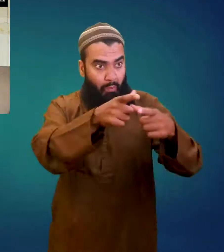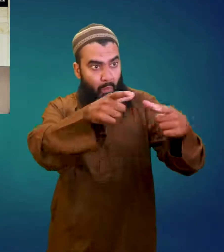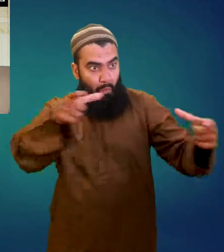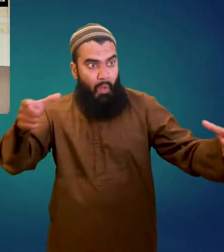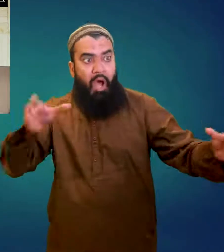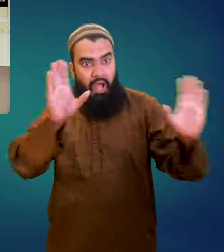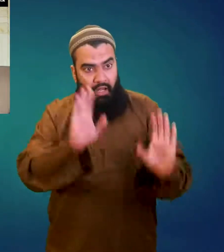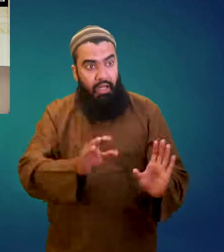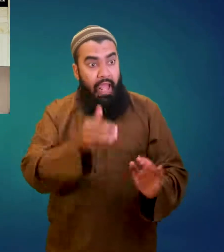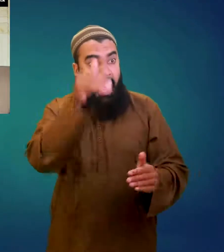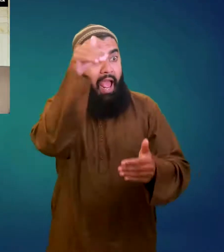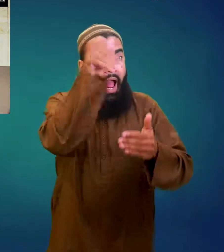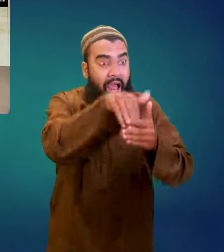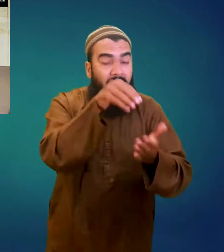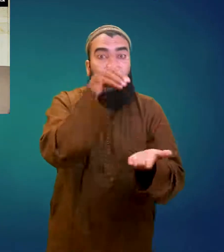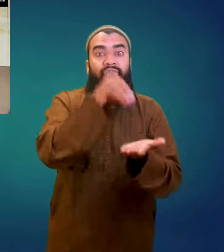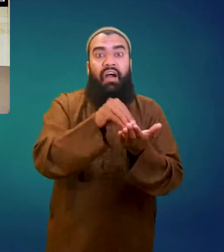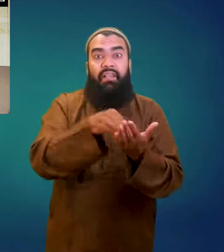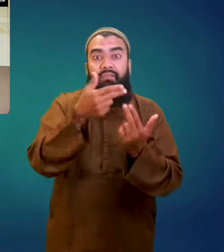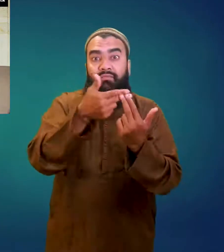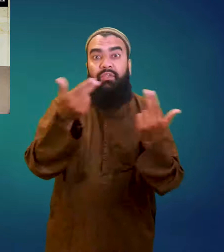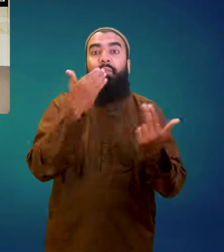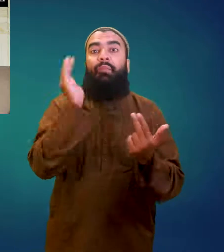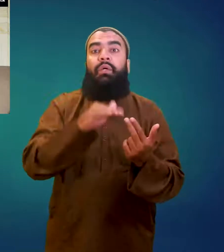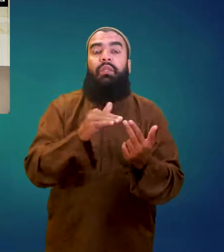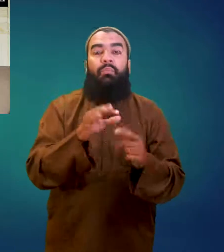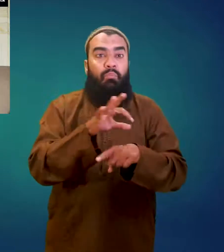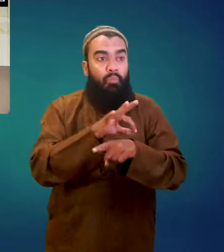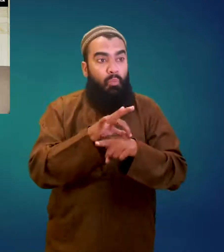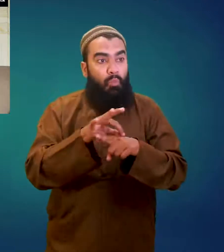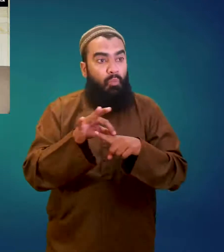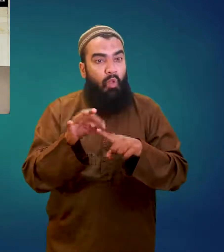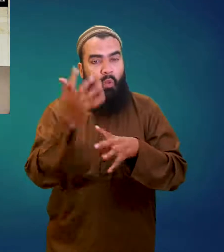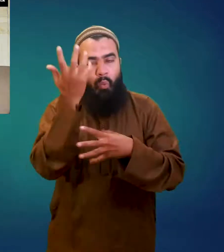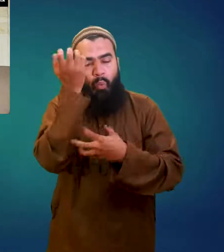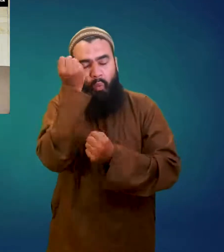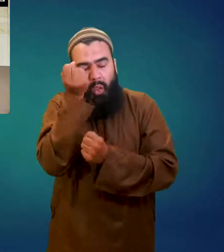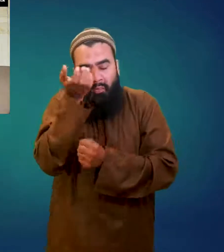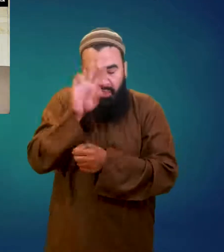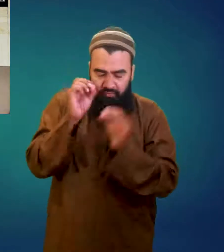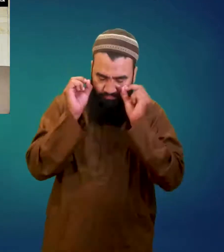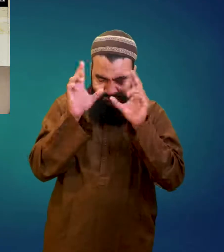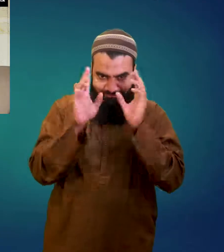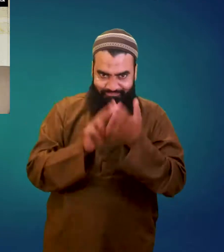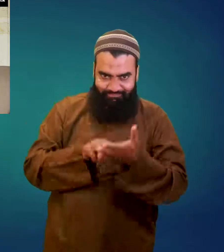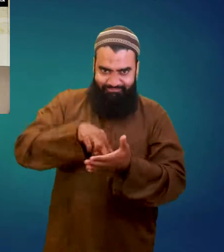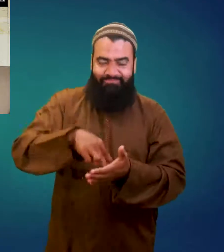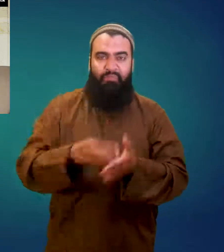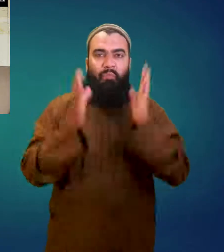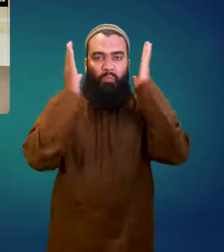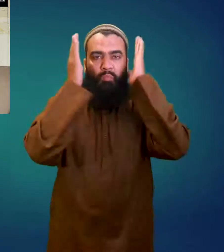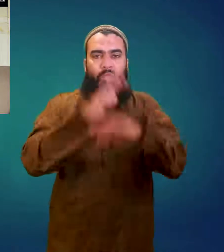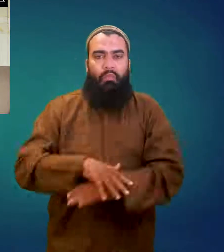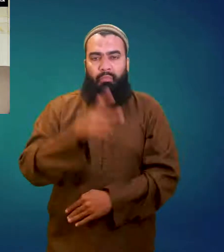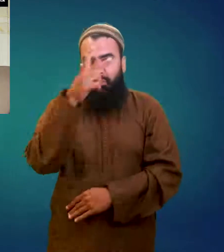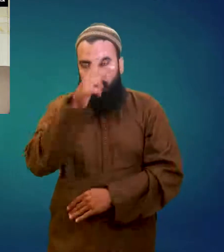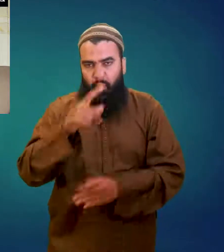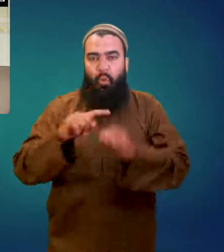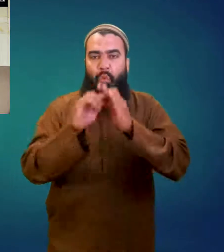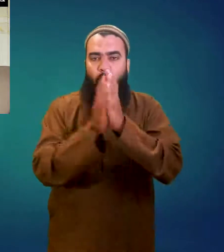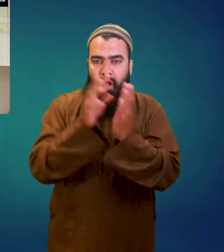مومنین متقین کی صفات بیان فرمائی گئیں کہ وہ اپنی رات کو اللہ کی عبادت میں گزارتے